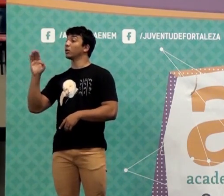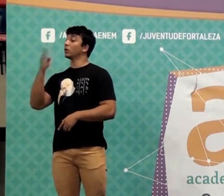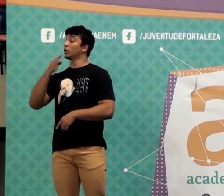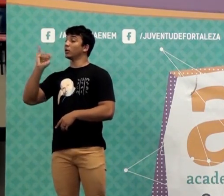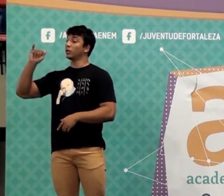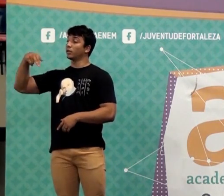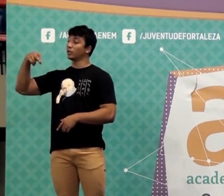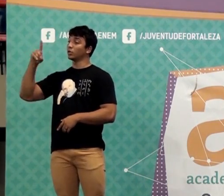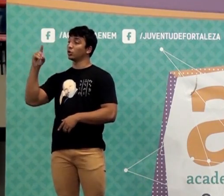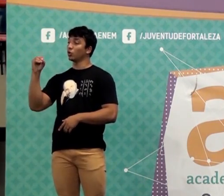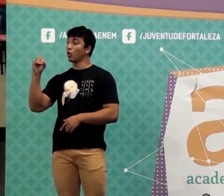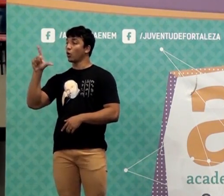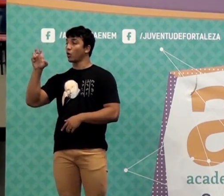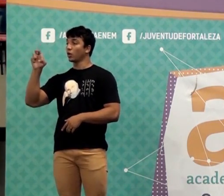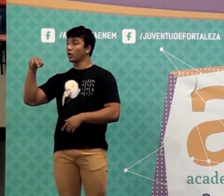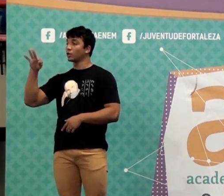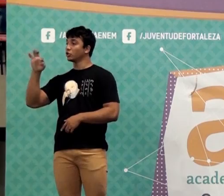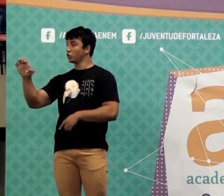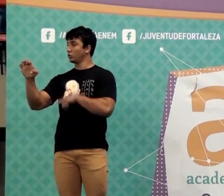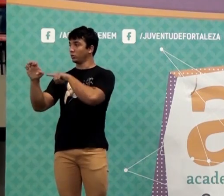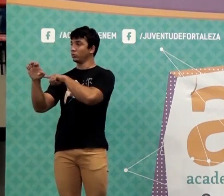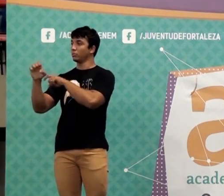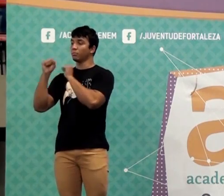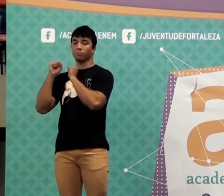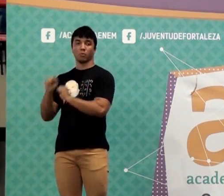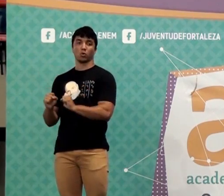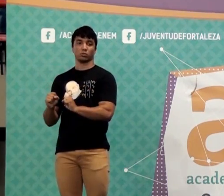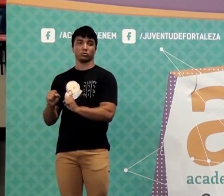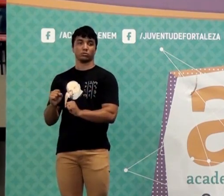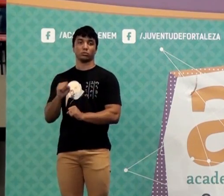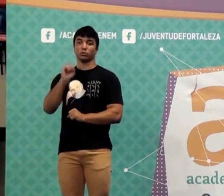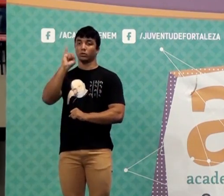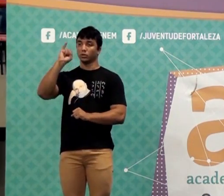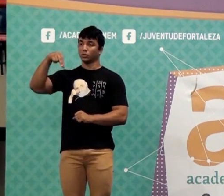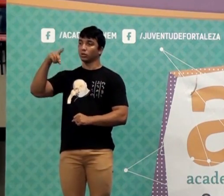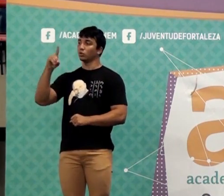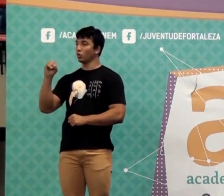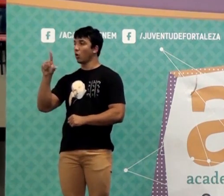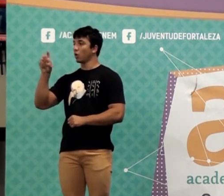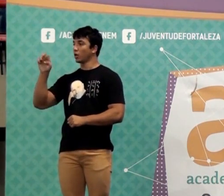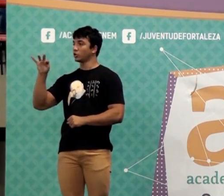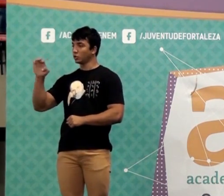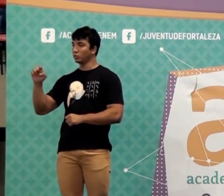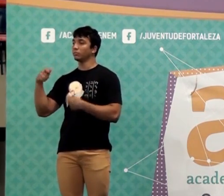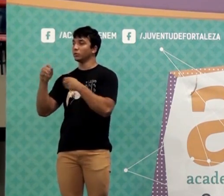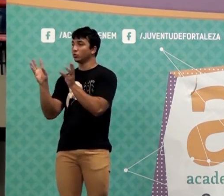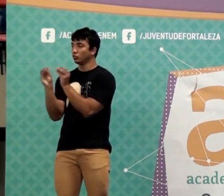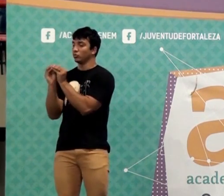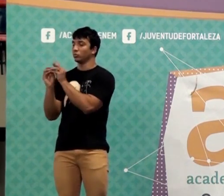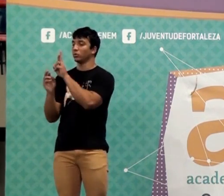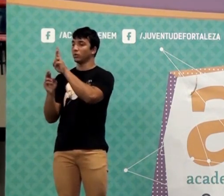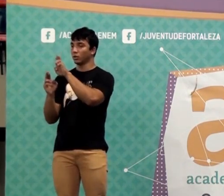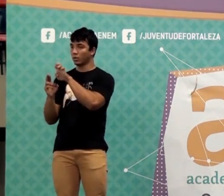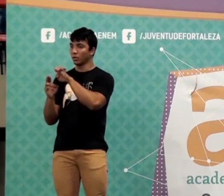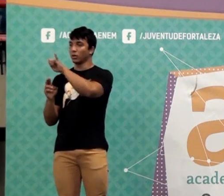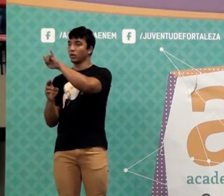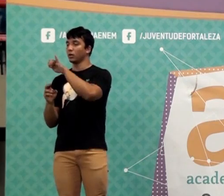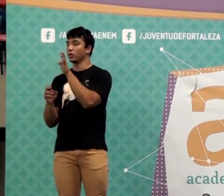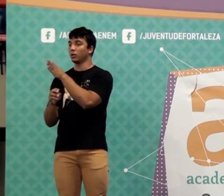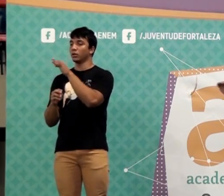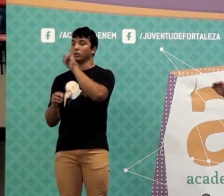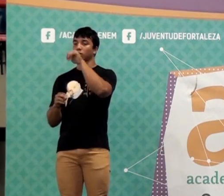você quiser anotar, o outro nome para senhor feudal, anote aí do lado. Eu posso chamar de senhor feudal, mas isso todo mundo